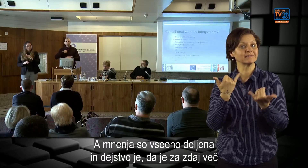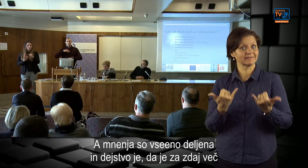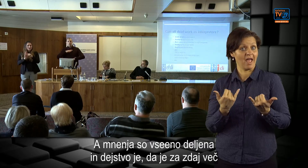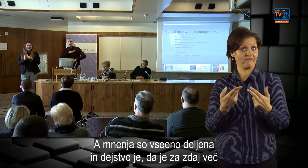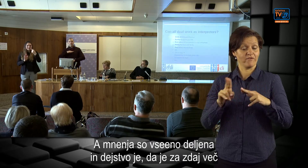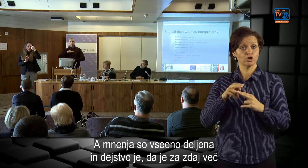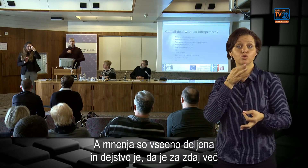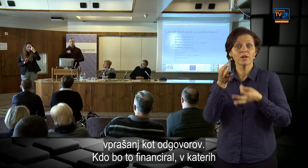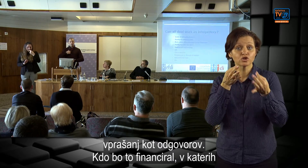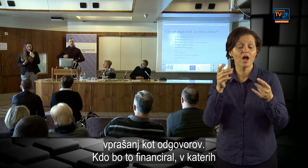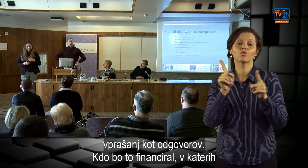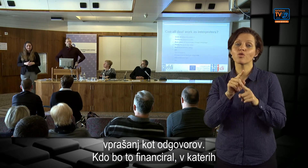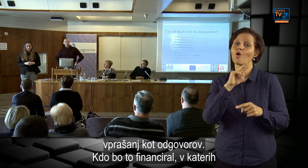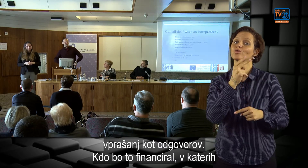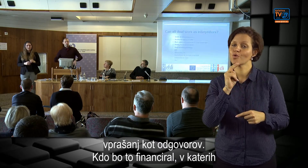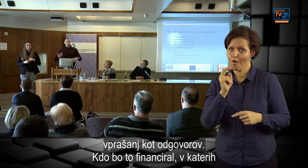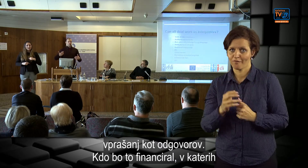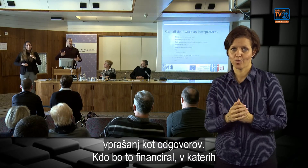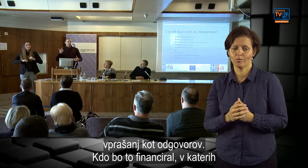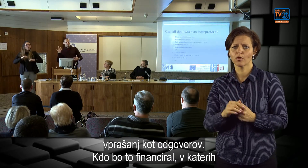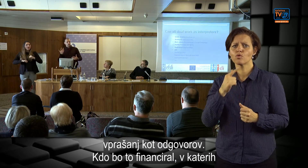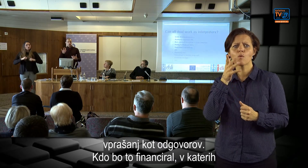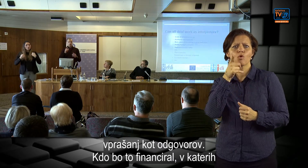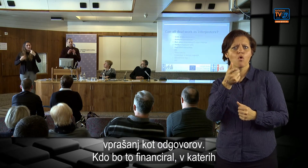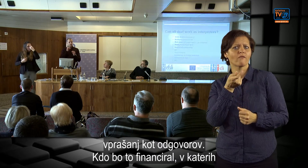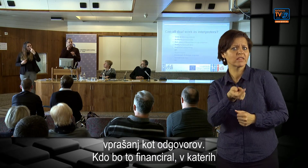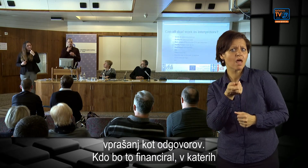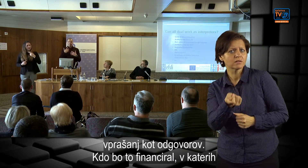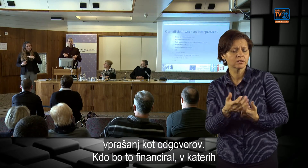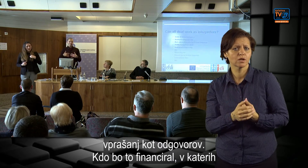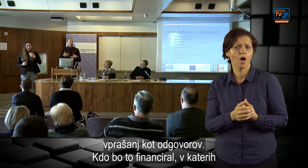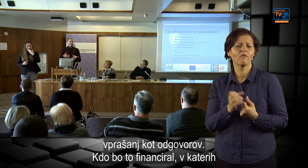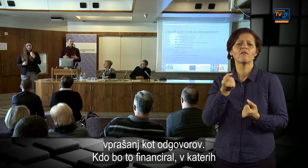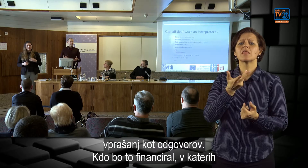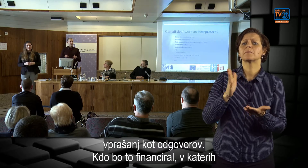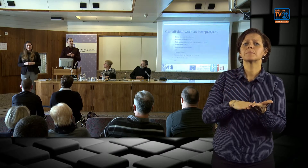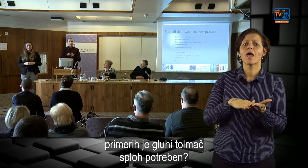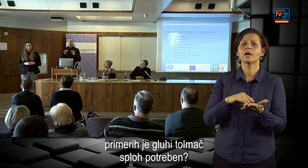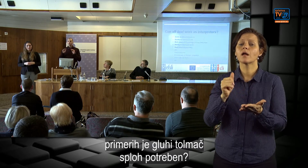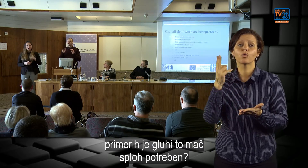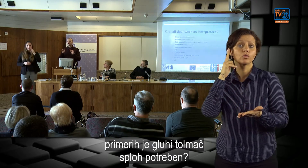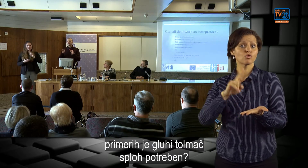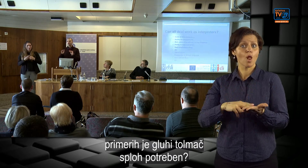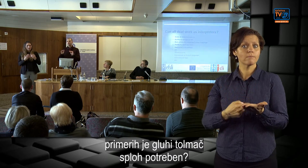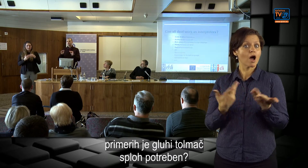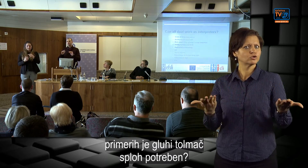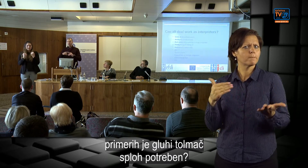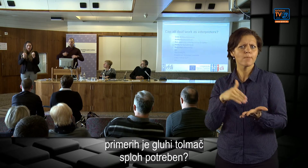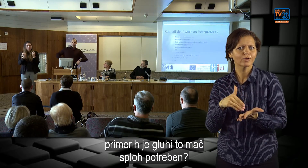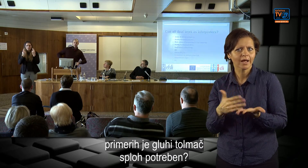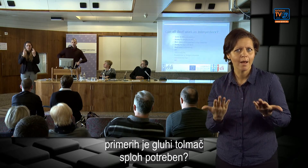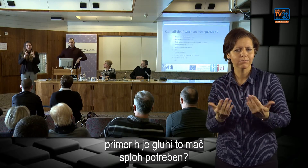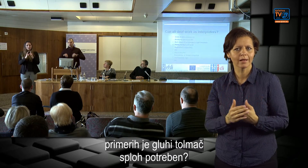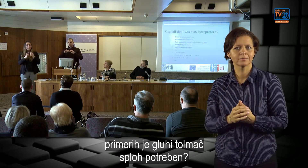za zdaj več vprašanj kot odgovorov. Kdo bo to financiral? V katerih primerih je gluhi tolmač